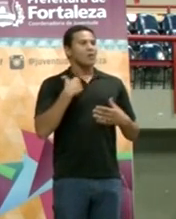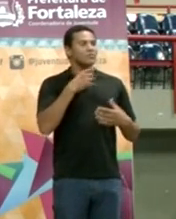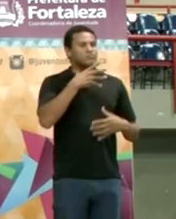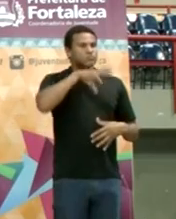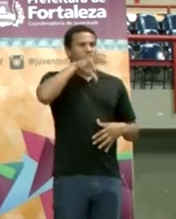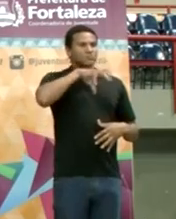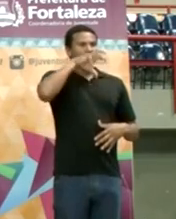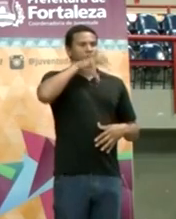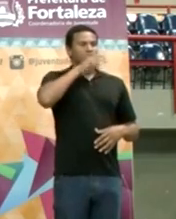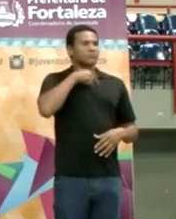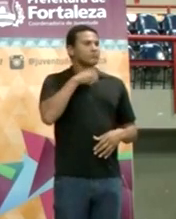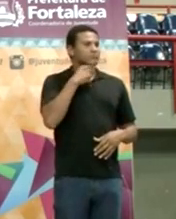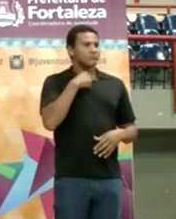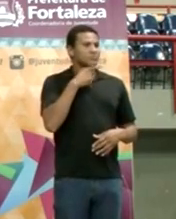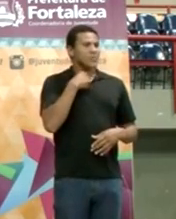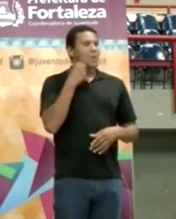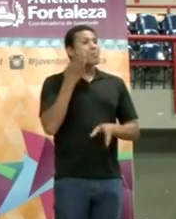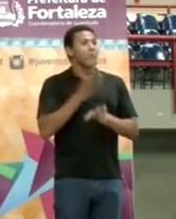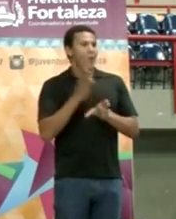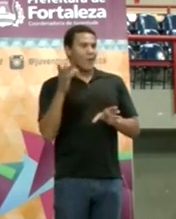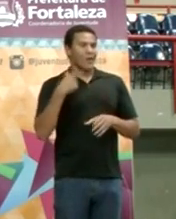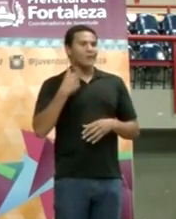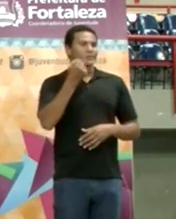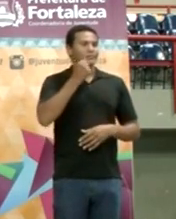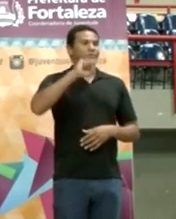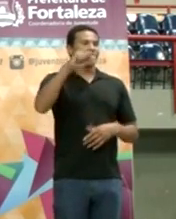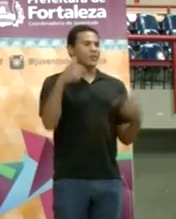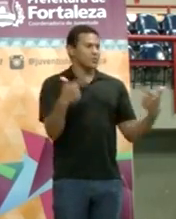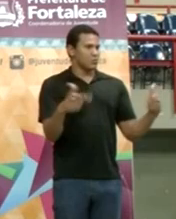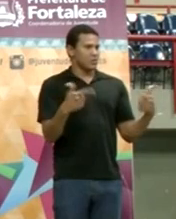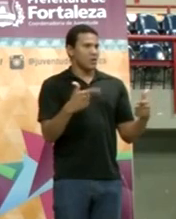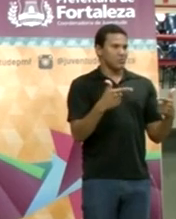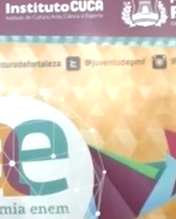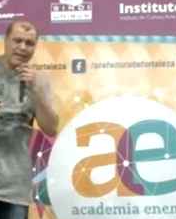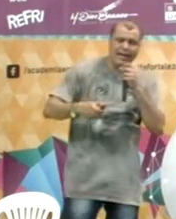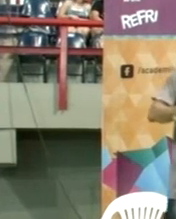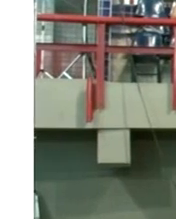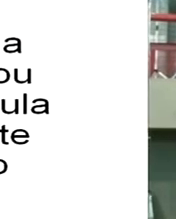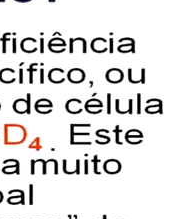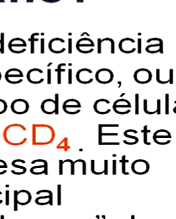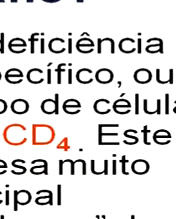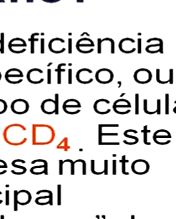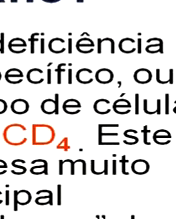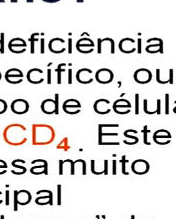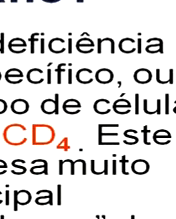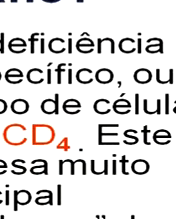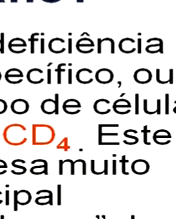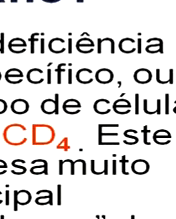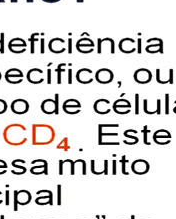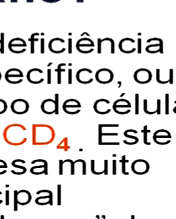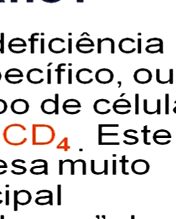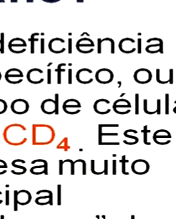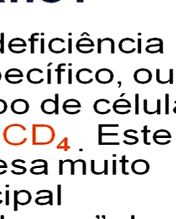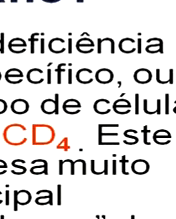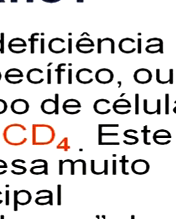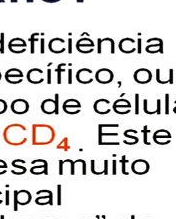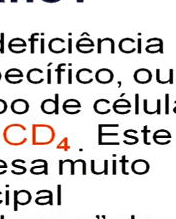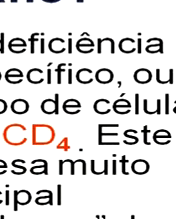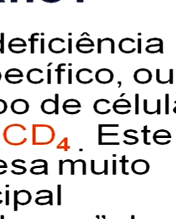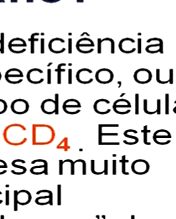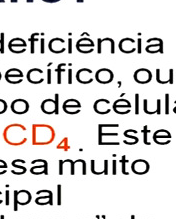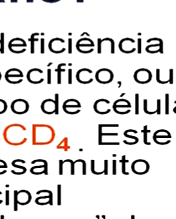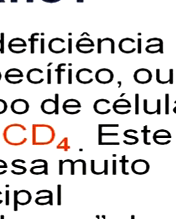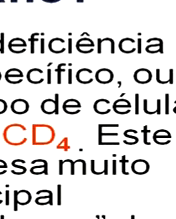as células de defesa e, consequentemente, houve o desenvolvimento dessa broncopneumonia. tá? Então tá aí uma explicação